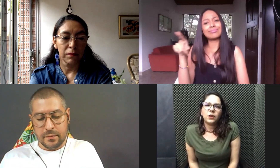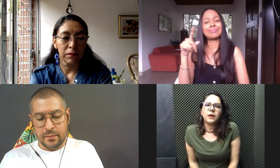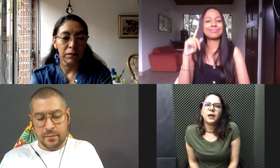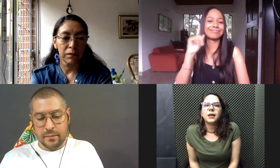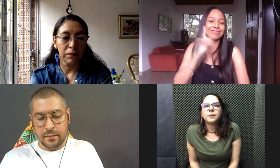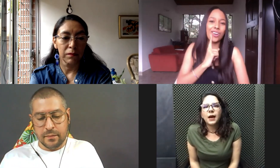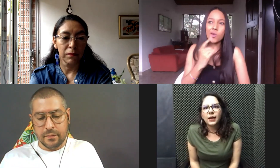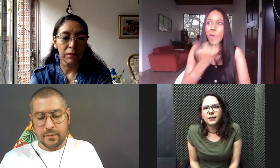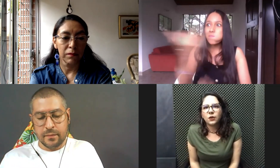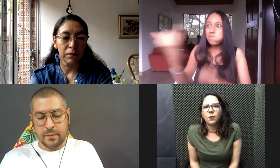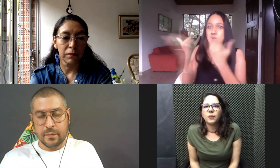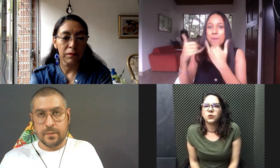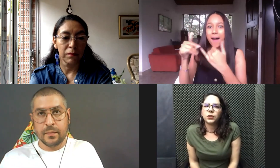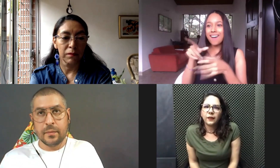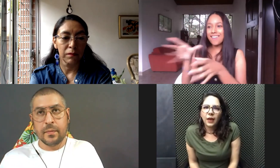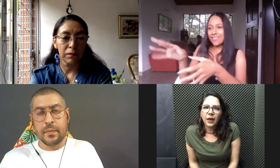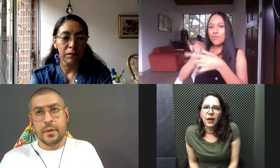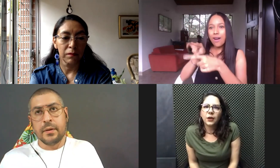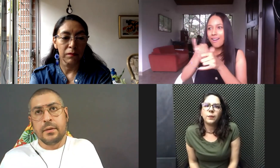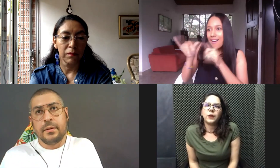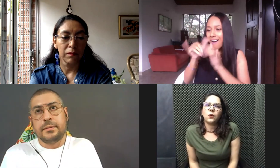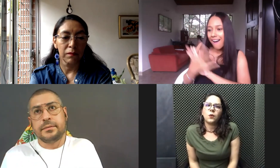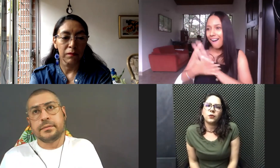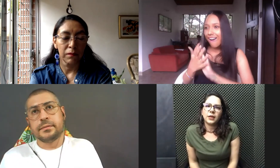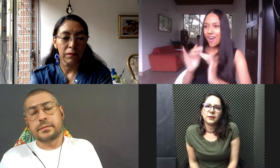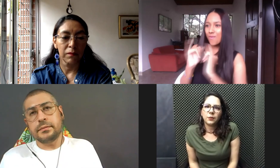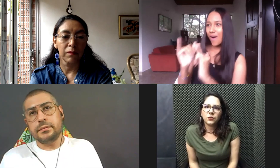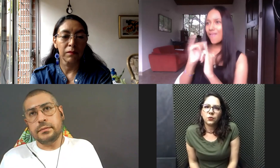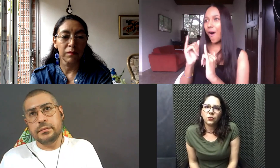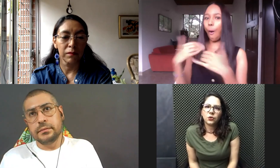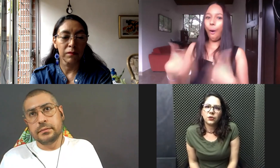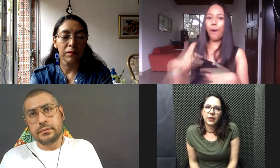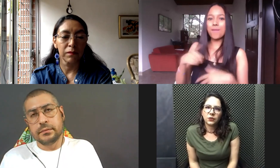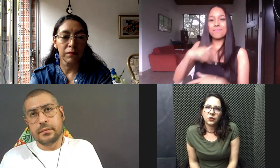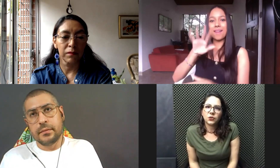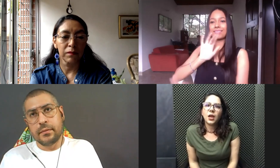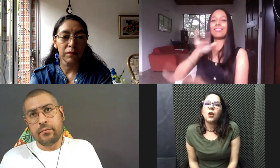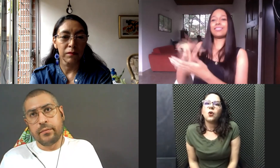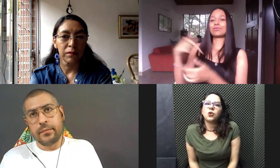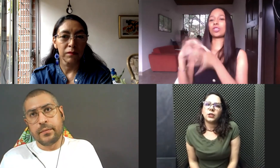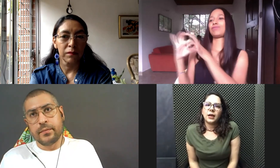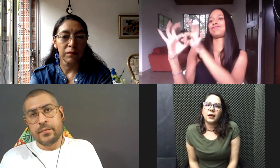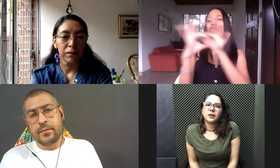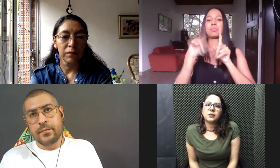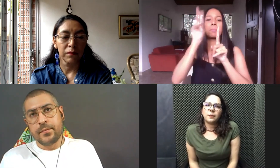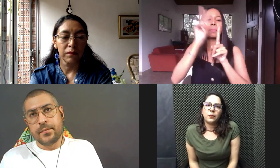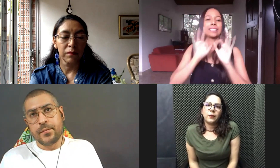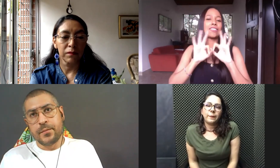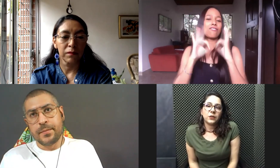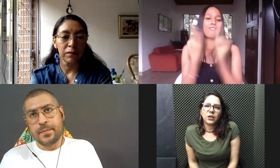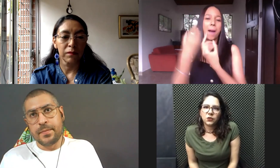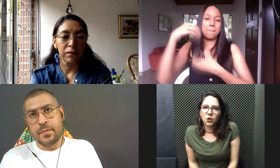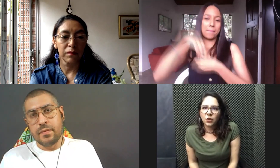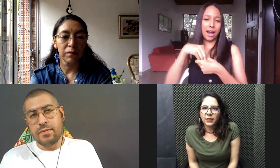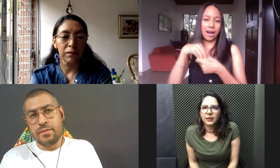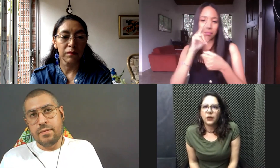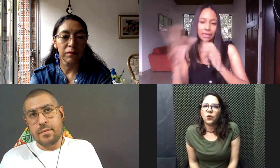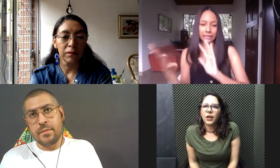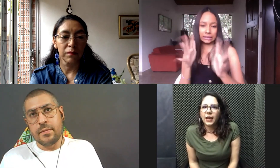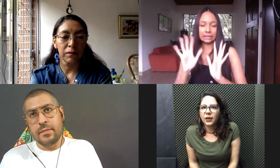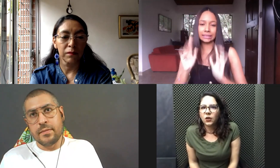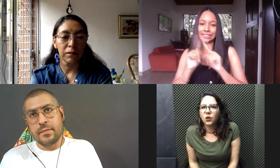es un nivel más básico, más cotidiano, pero cuando ya estamos en unos contextos con otras personas sordas